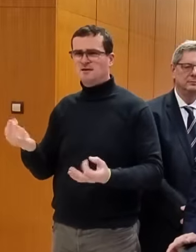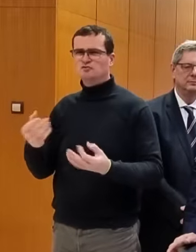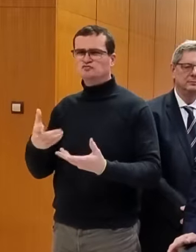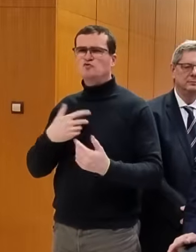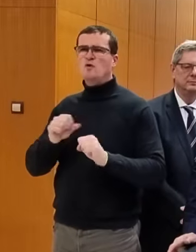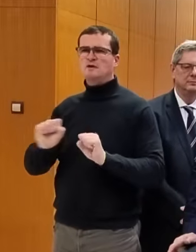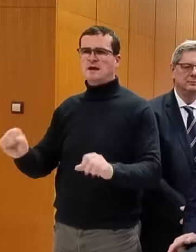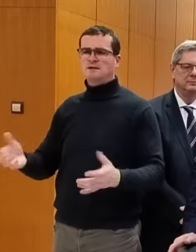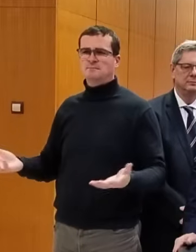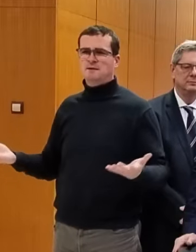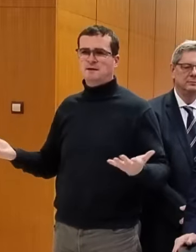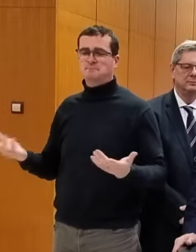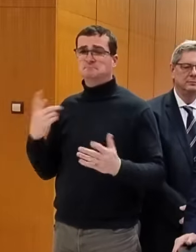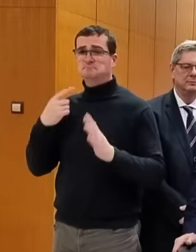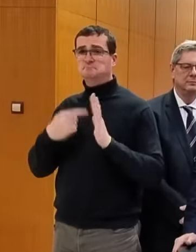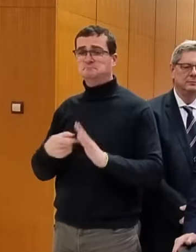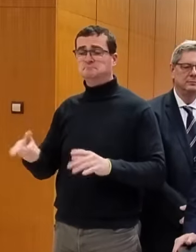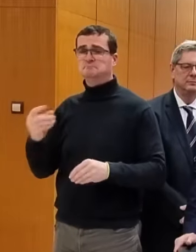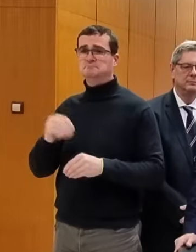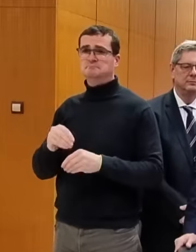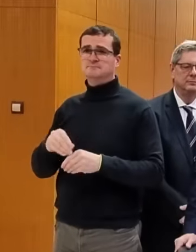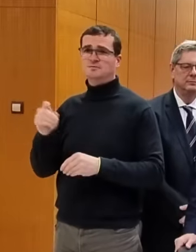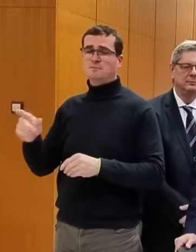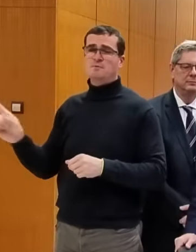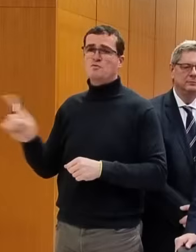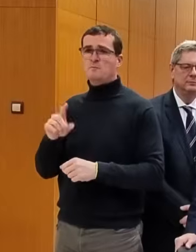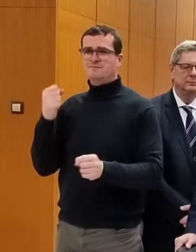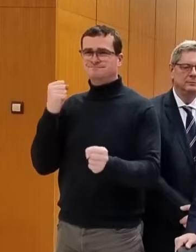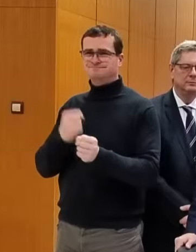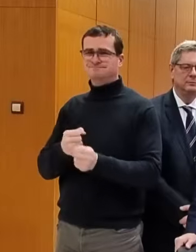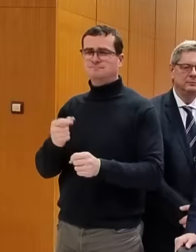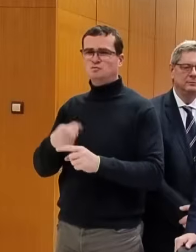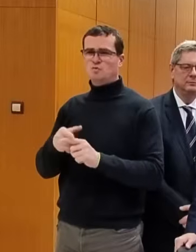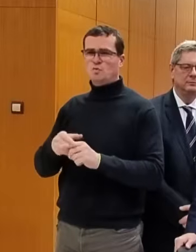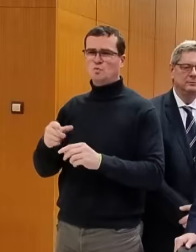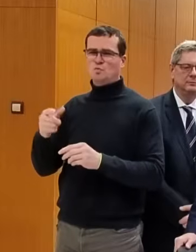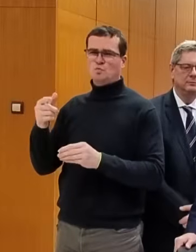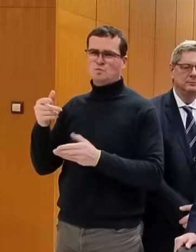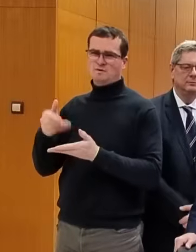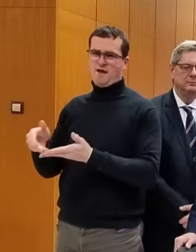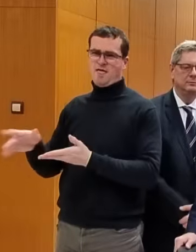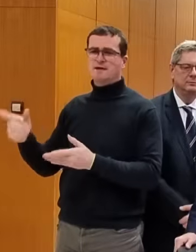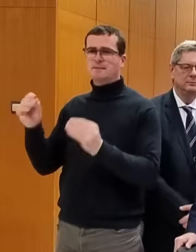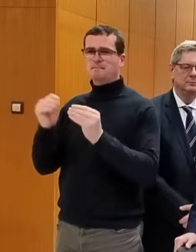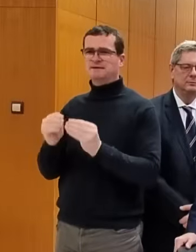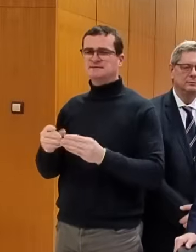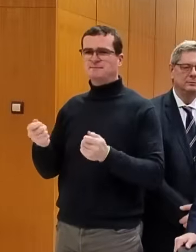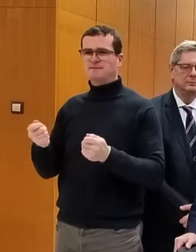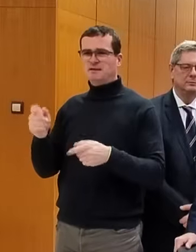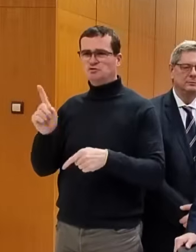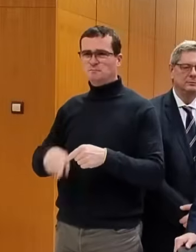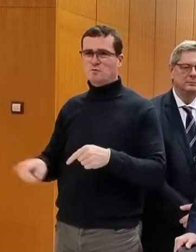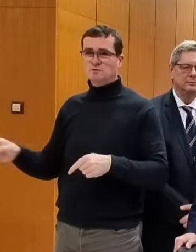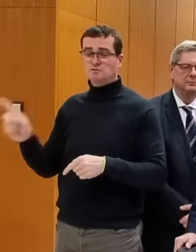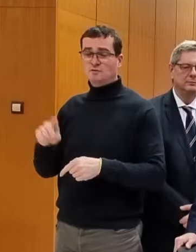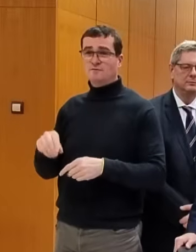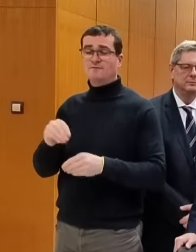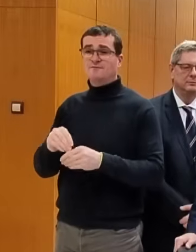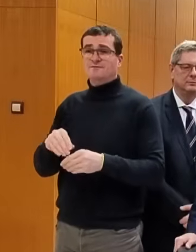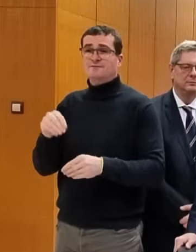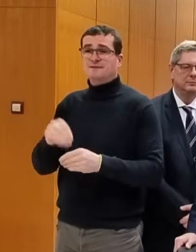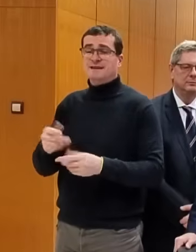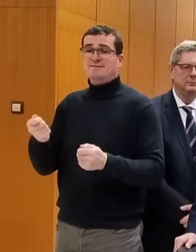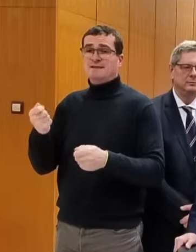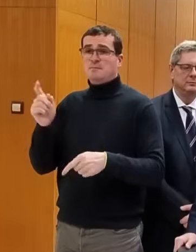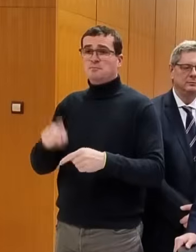tu chránime? Ukázalo sa aj v prípade dopravných nehôd, viem, že to je trošku ďalej, ale je to princíp tých finančných postihov, že v momente,